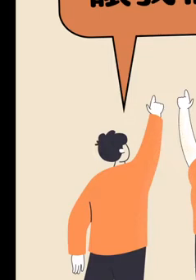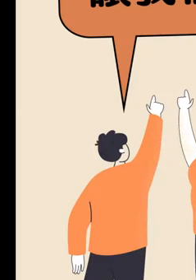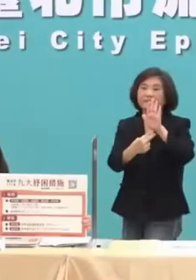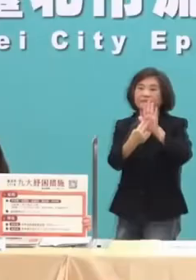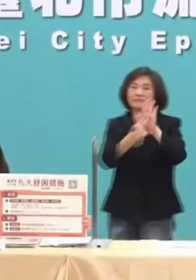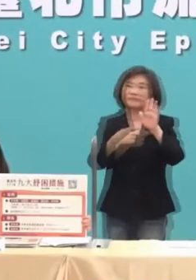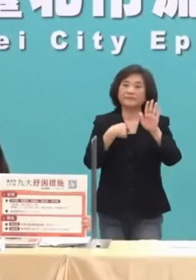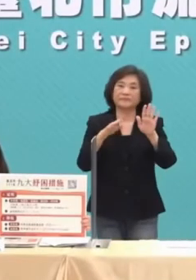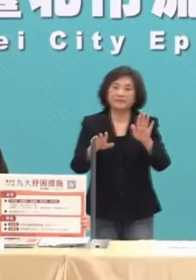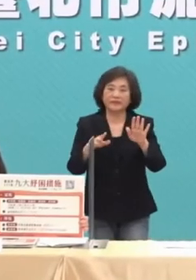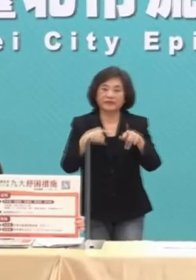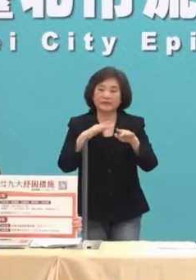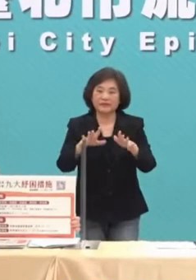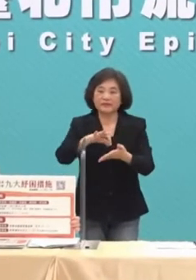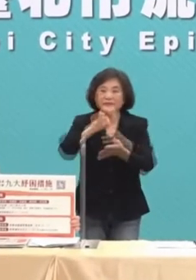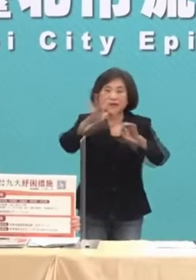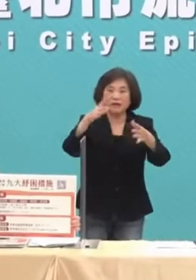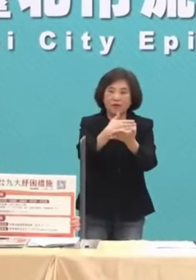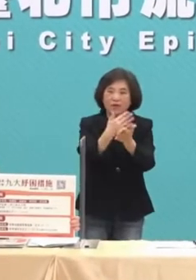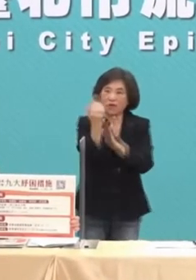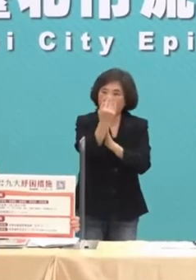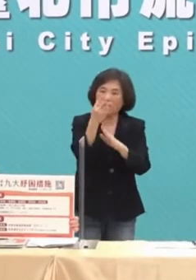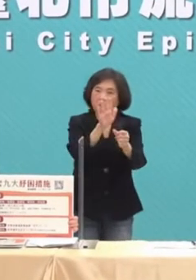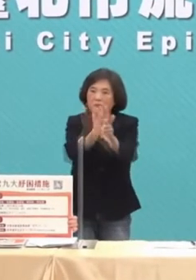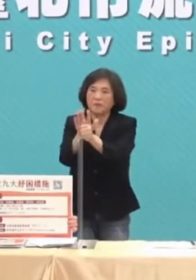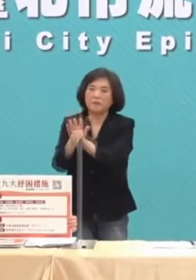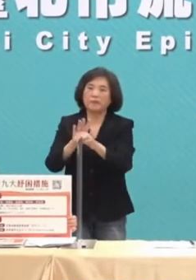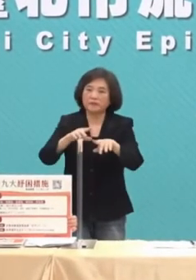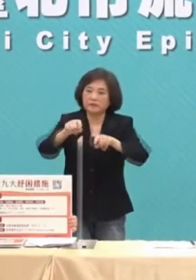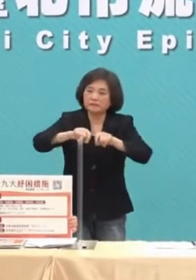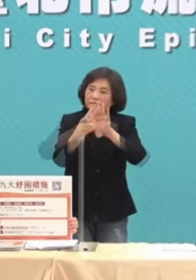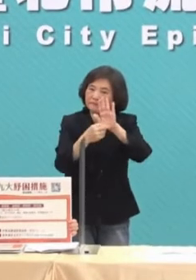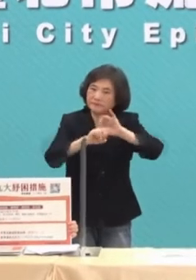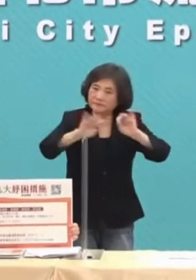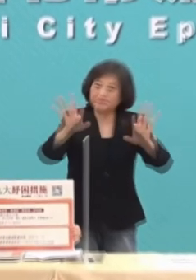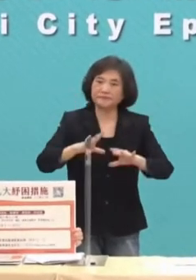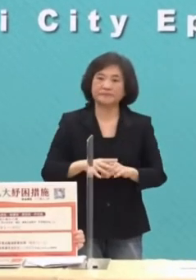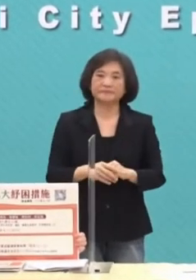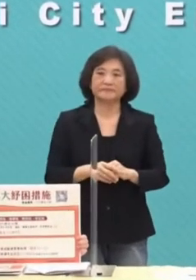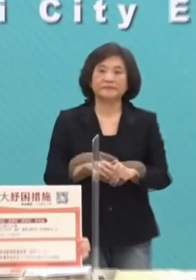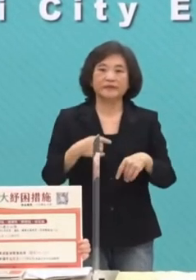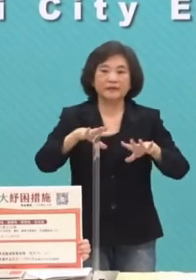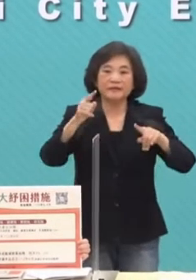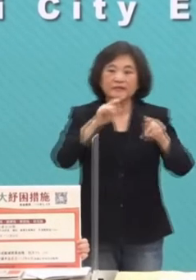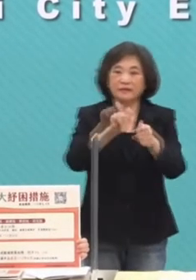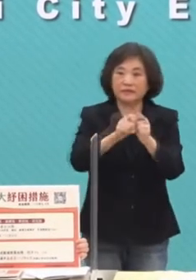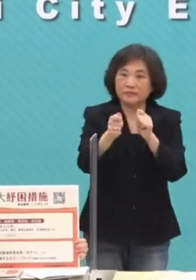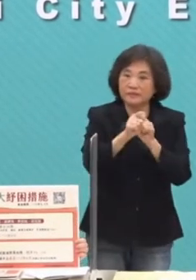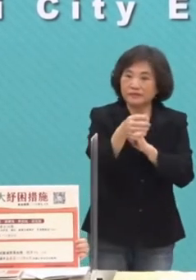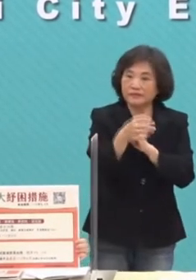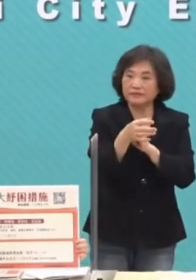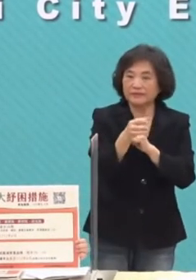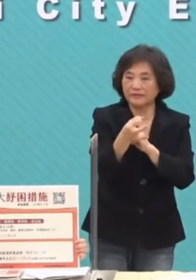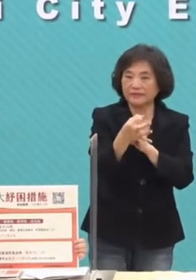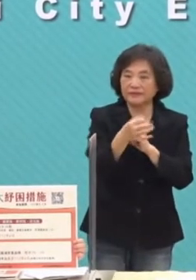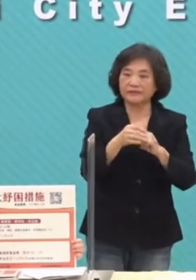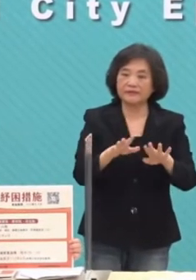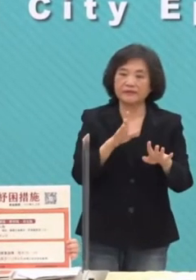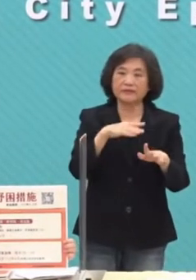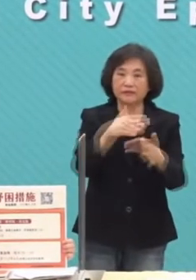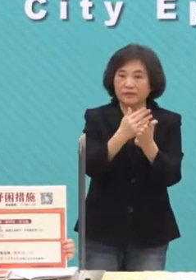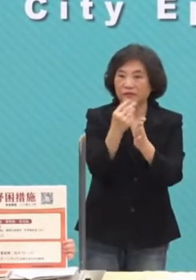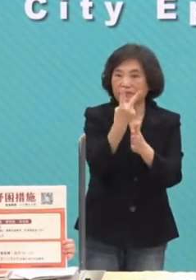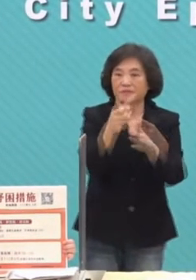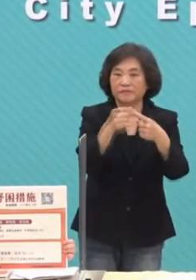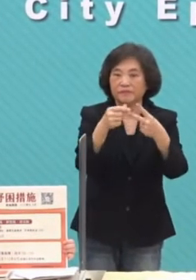的。 这一次提出来的九大纾困措施做一个说明。那首先是在税的部分，那税的部分有两